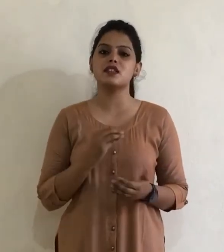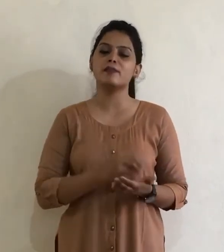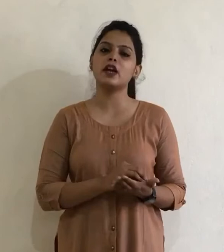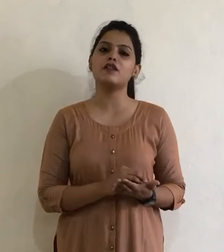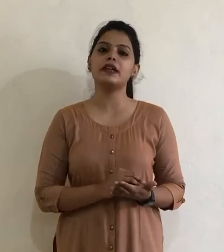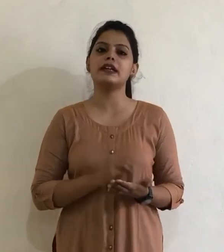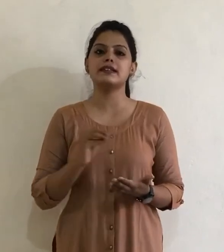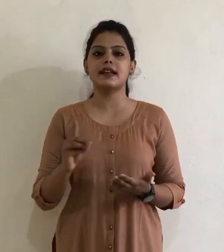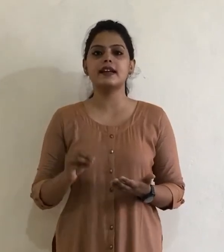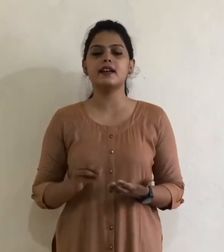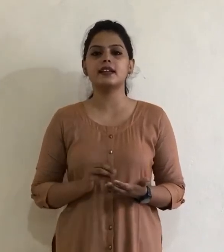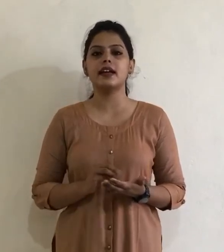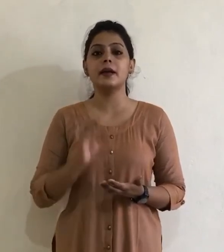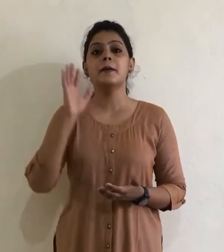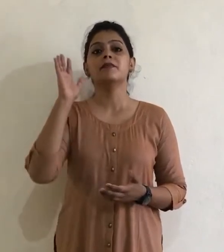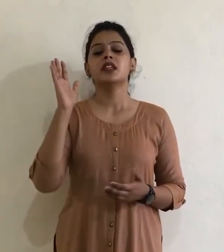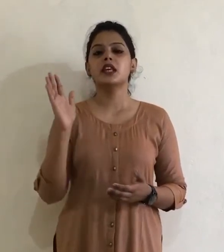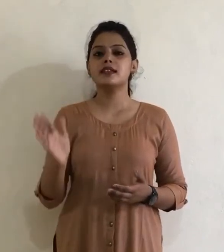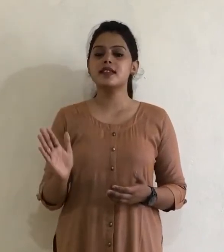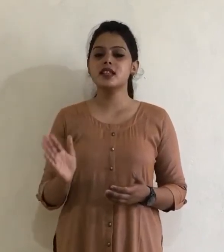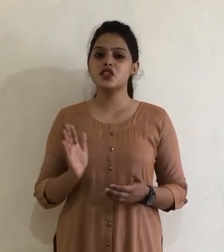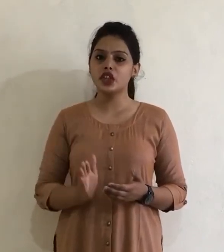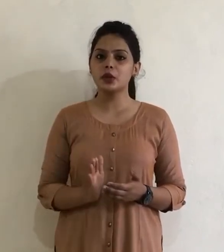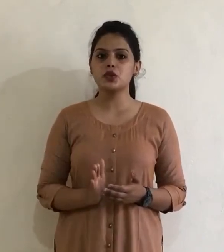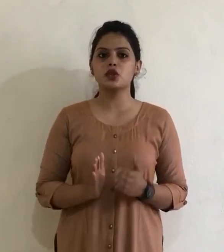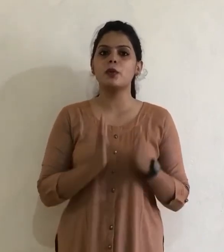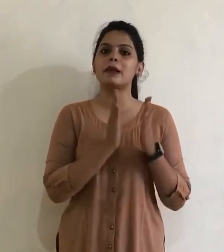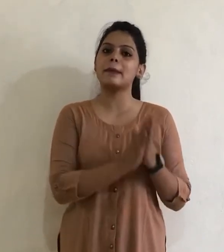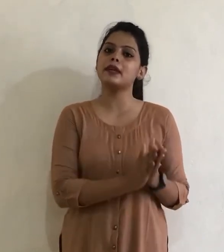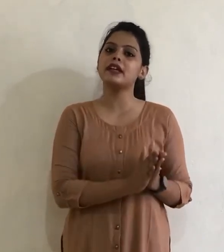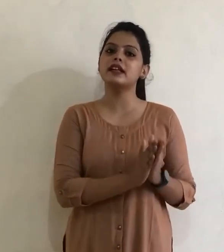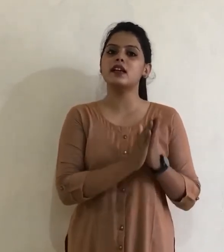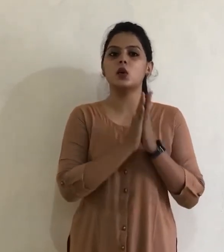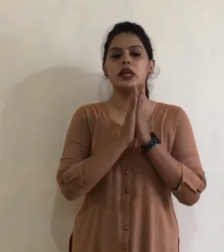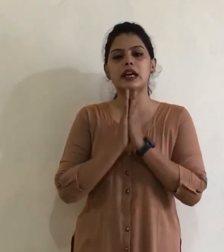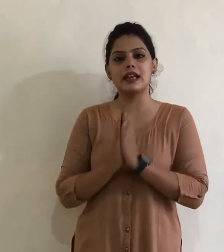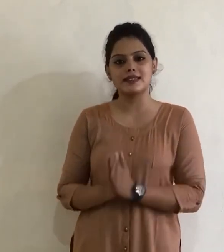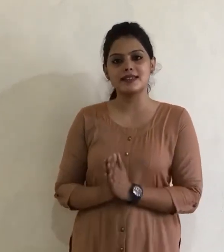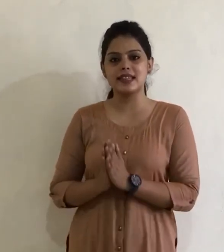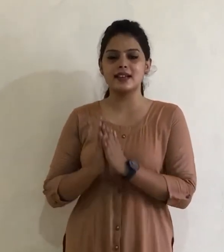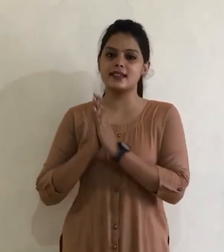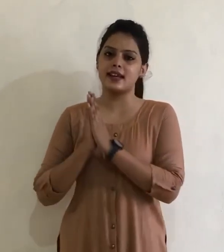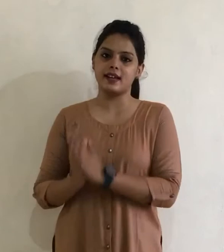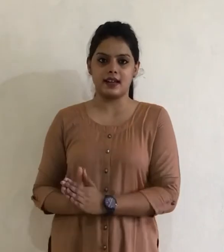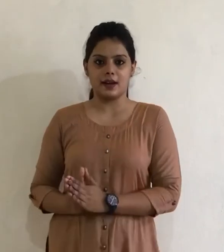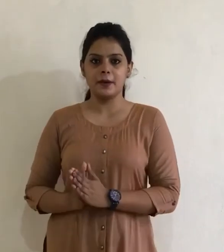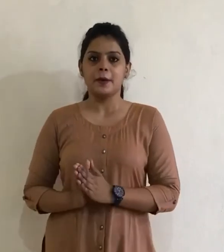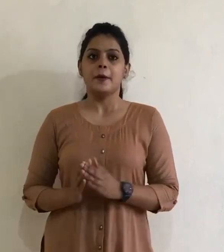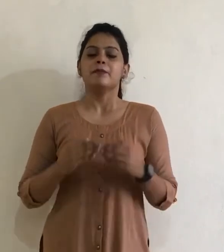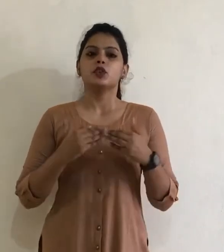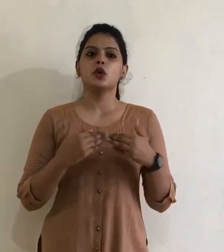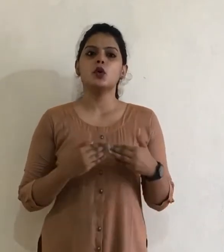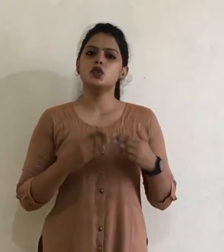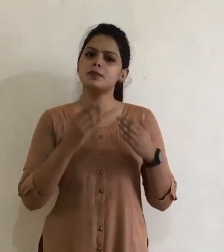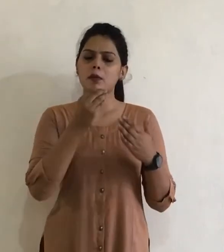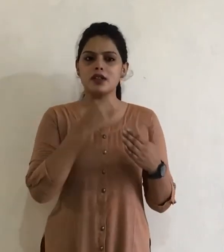Reserve Bank of India decide करता है कि किसी institution को primary dealer होने का license दिया जाए या ना. तो उसमें बहुत